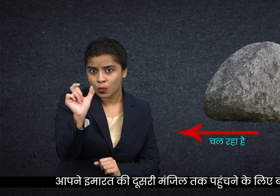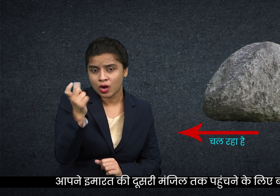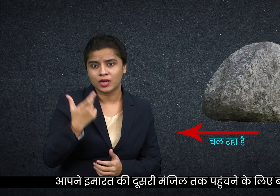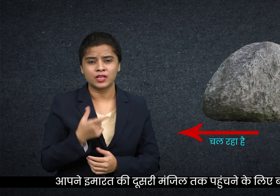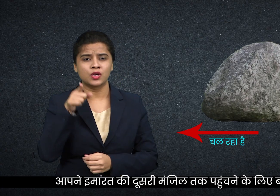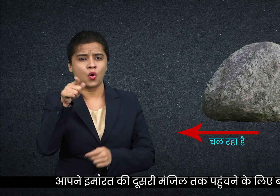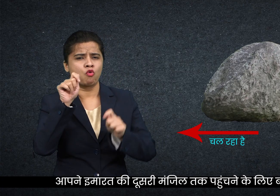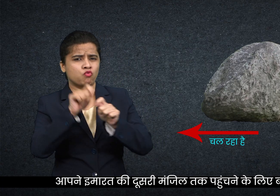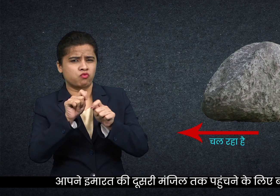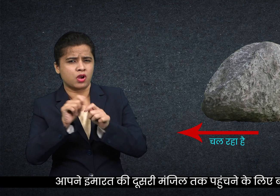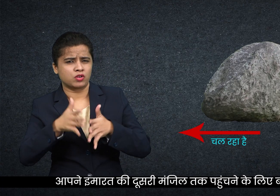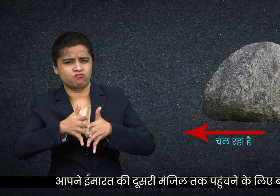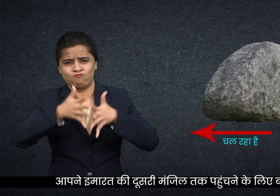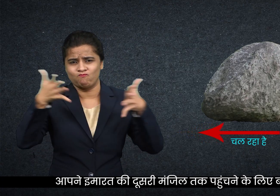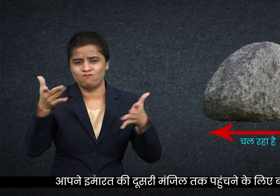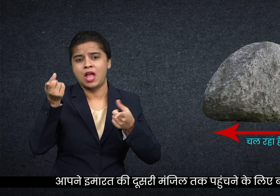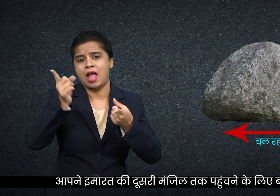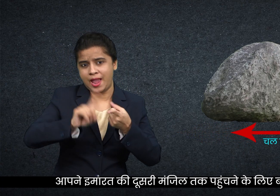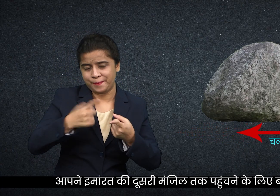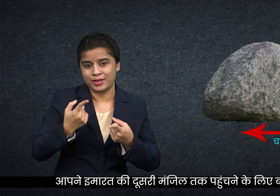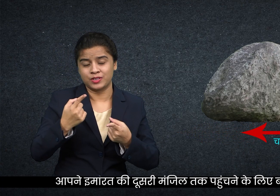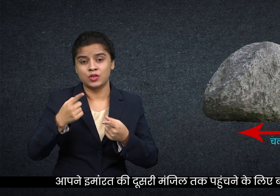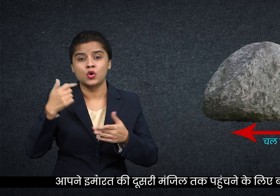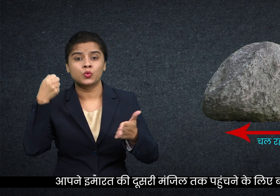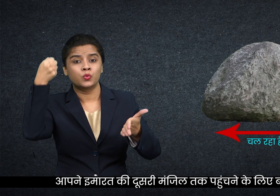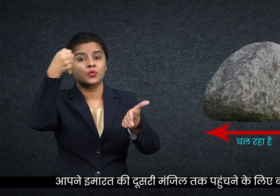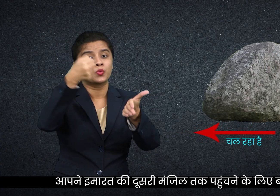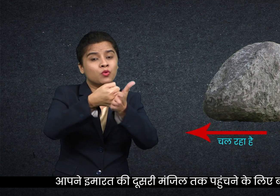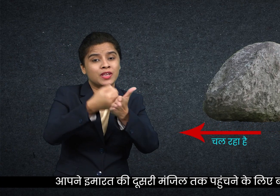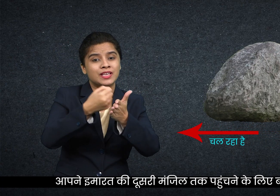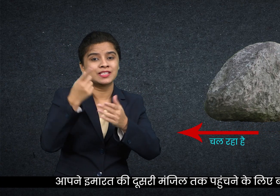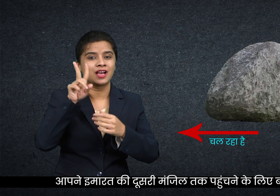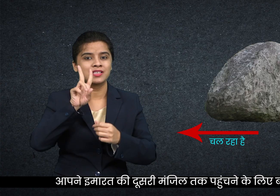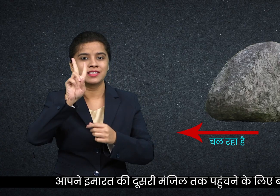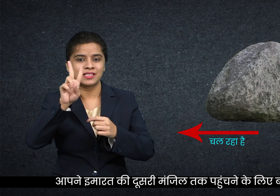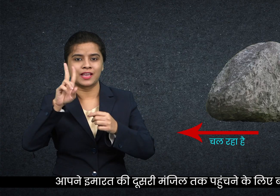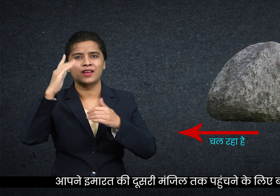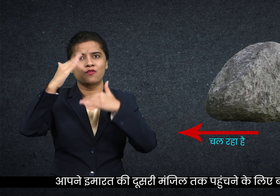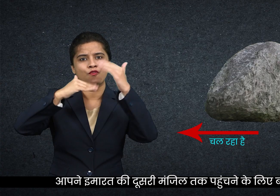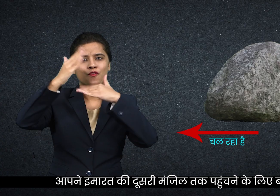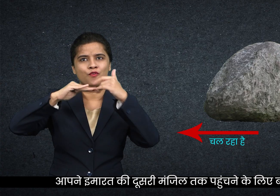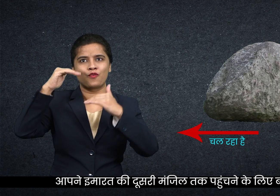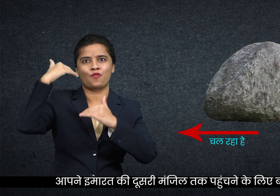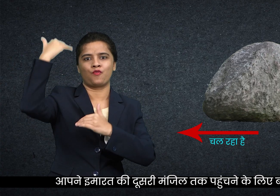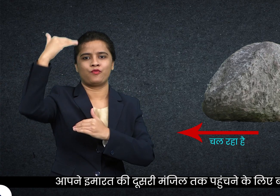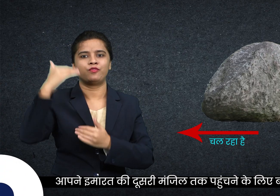आपने इमारत की दूसरी मंजिल तक पहुंचने के लिए बहुत काम किया है।